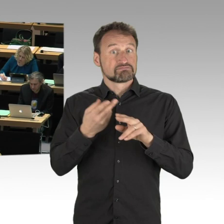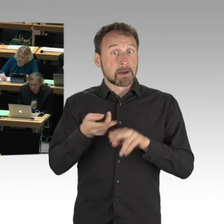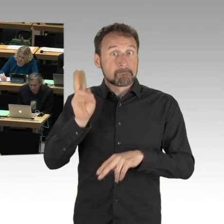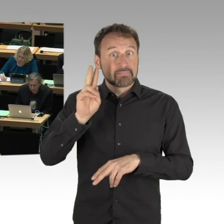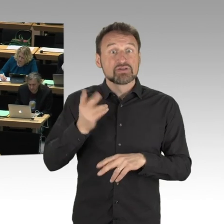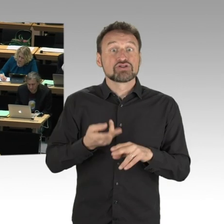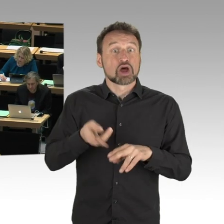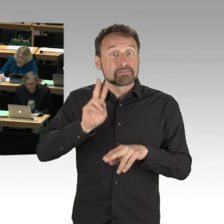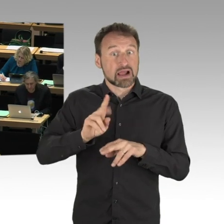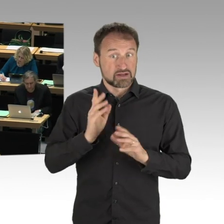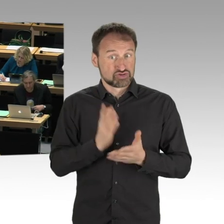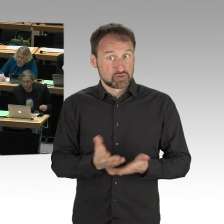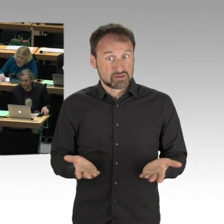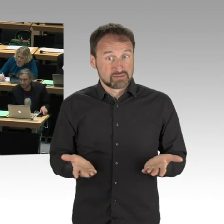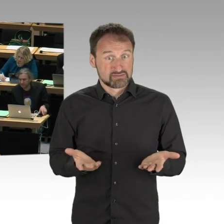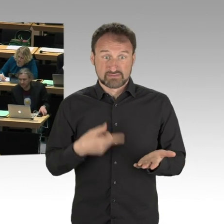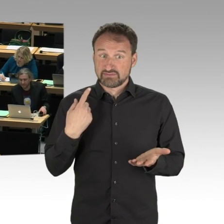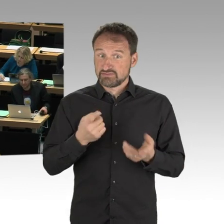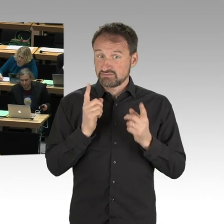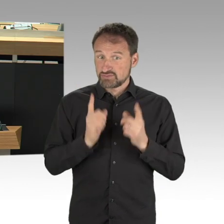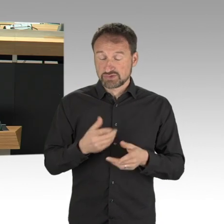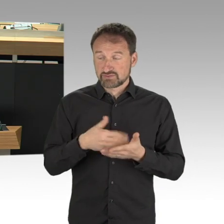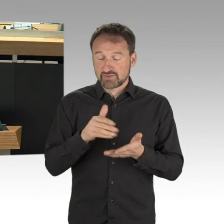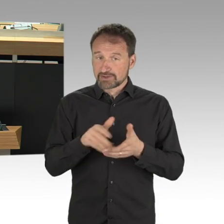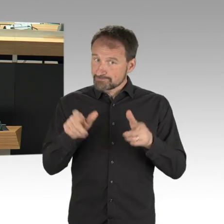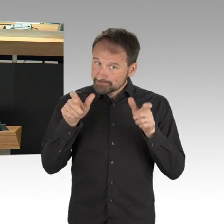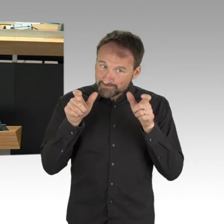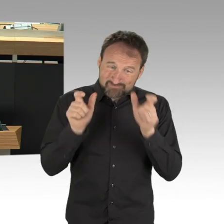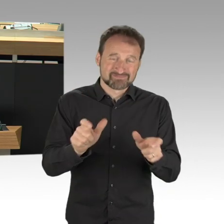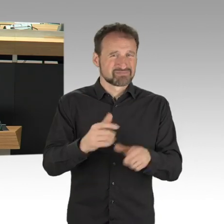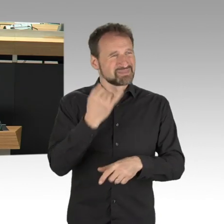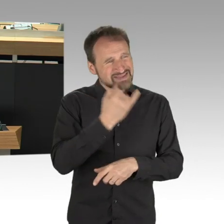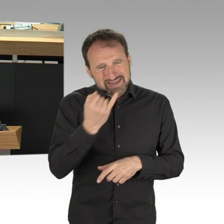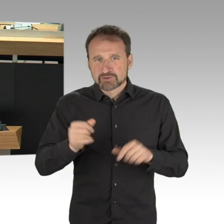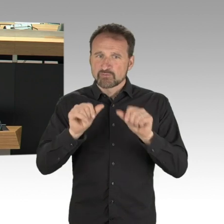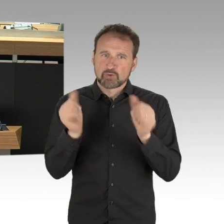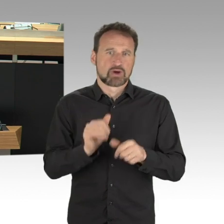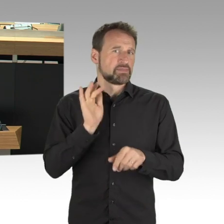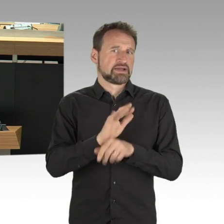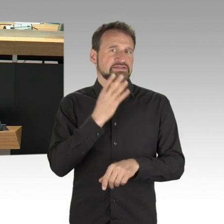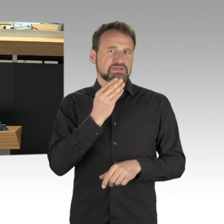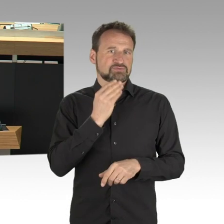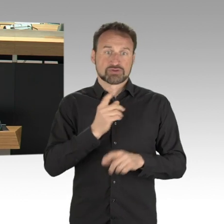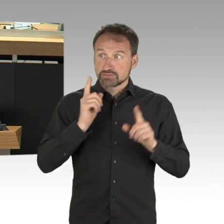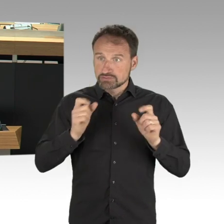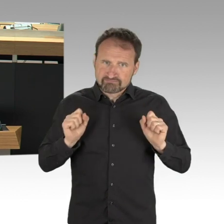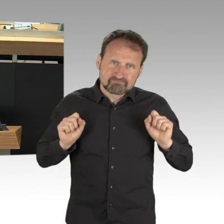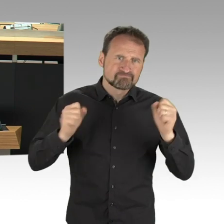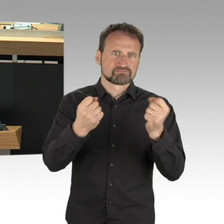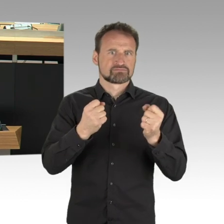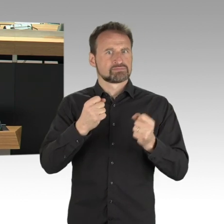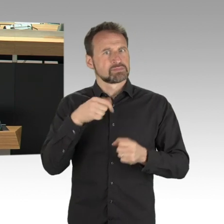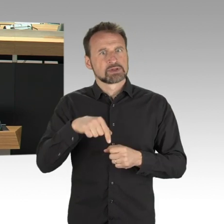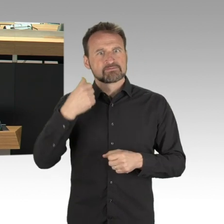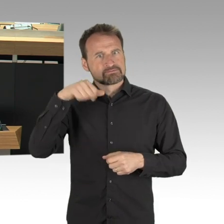Vor 10 Monaten, am 31. Mai 2018, haben wir hier in diesem Haus einen Grundsatzbeschluss zur Verstärkung und Verbesserung des Kampfes